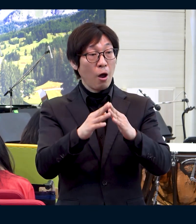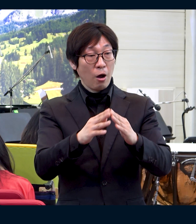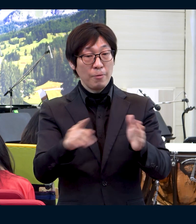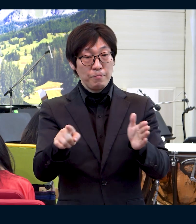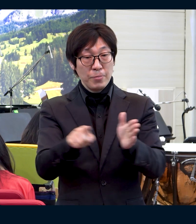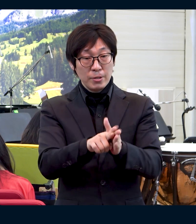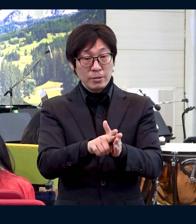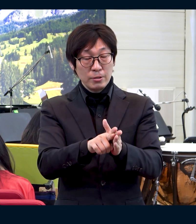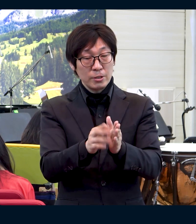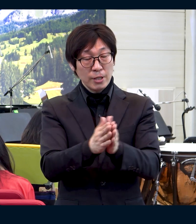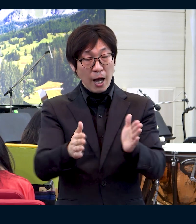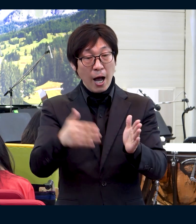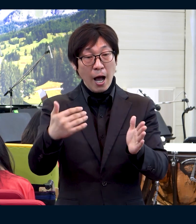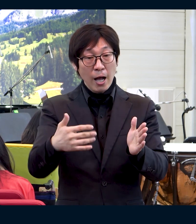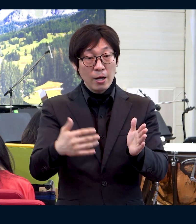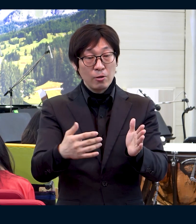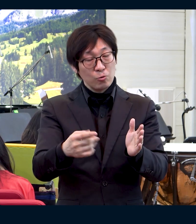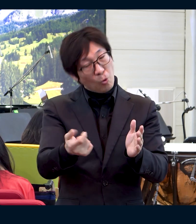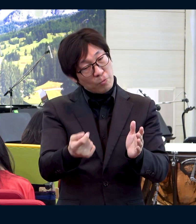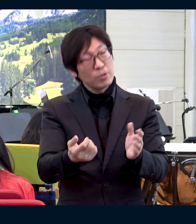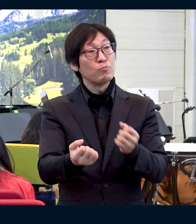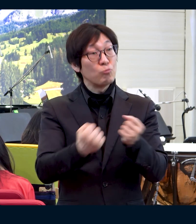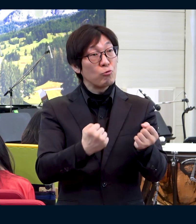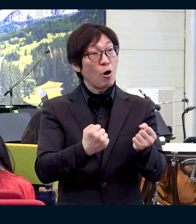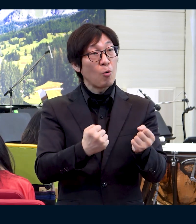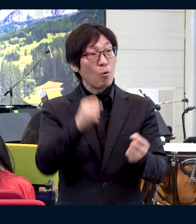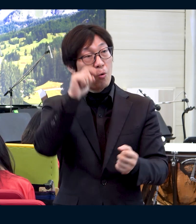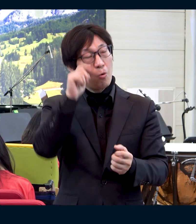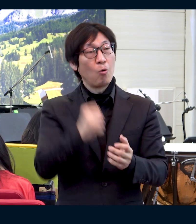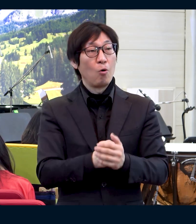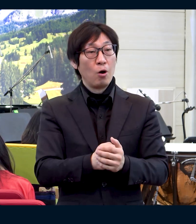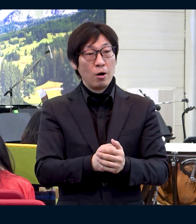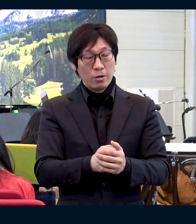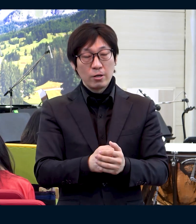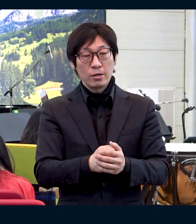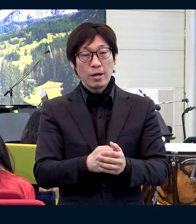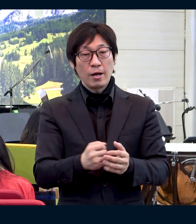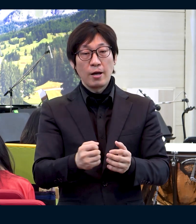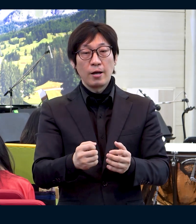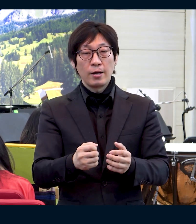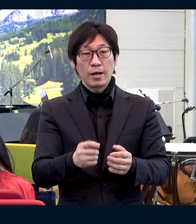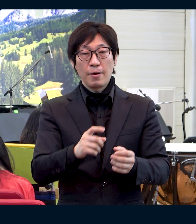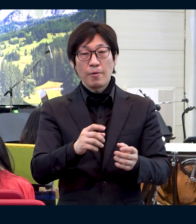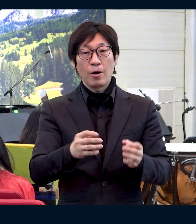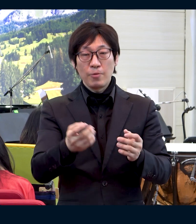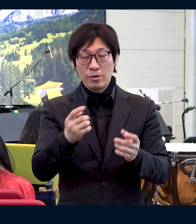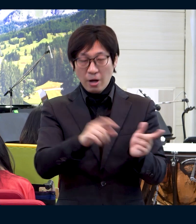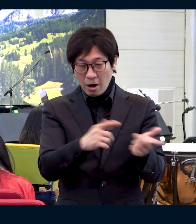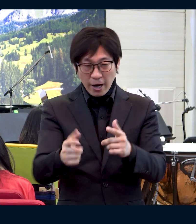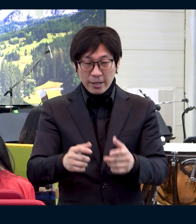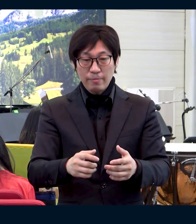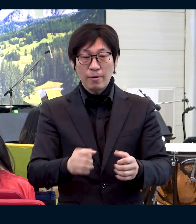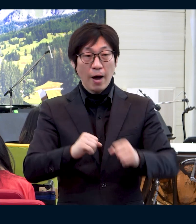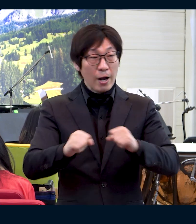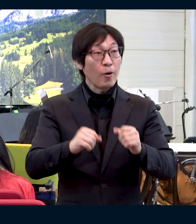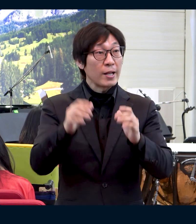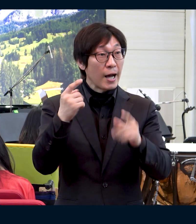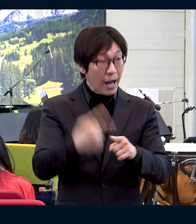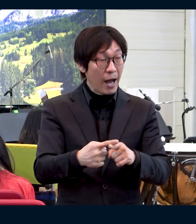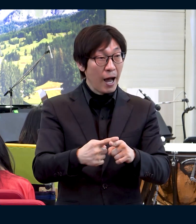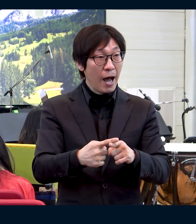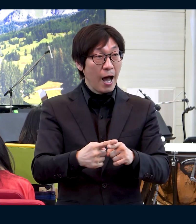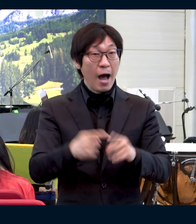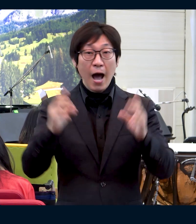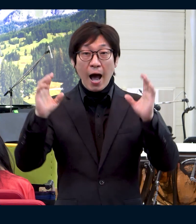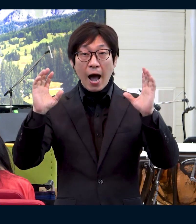지 정말 얼마 되지 않았을 때 하루는 저녁에 자다가 아들이 경기를 하게 되었습니다. 에필lep시를 시작했다고 합니다. 정말 이제